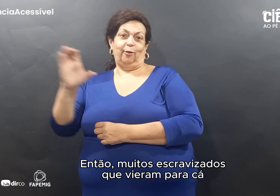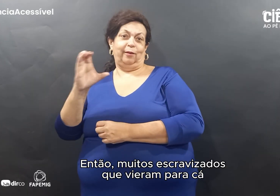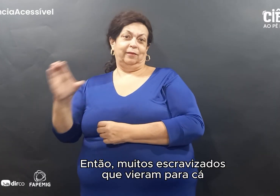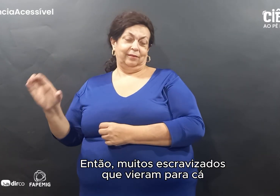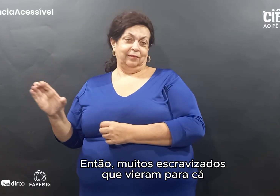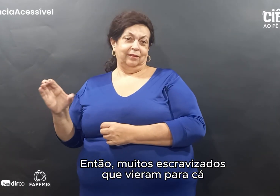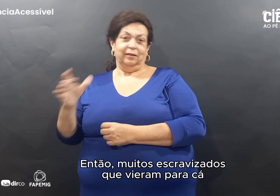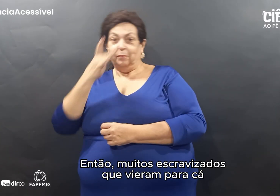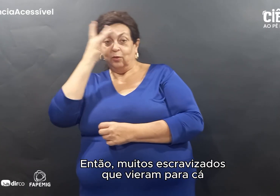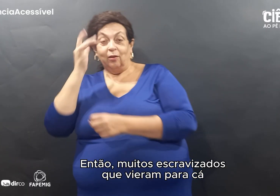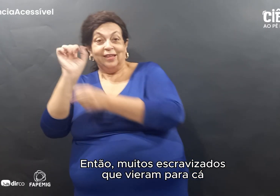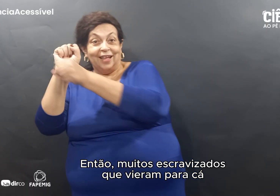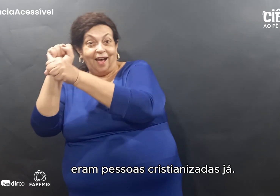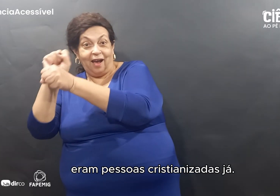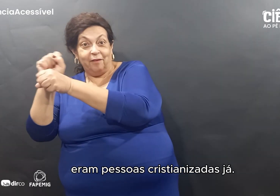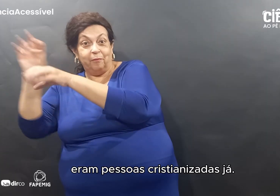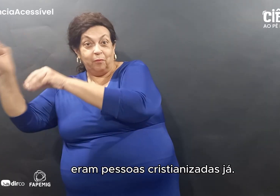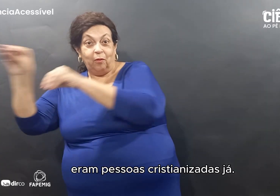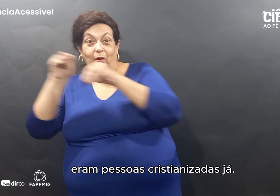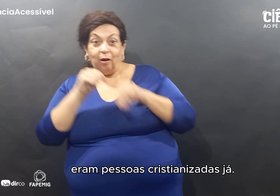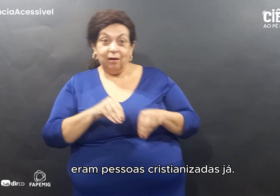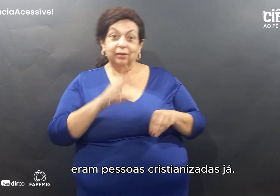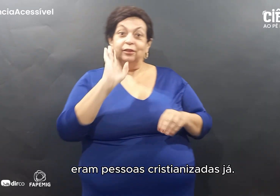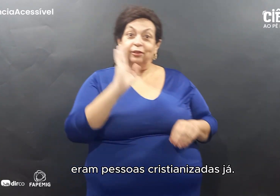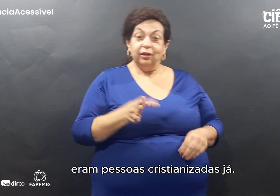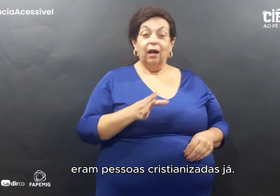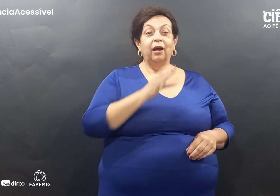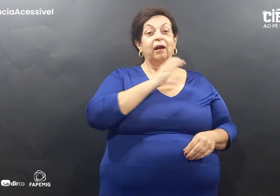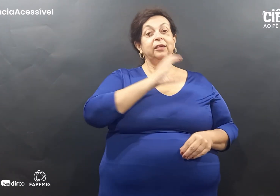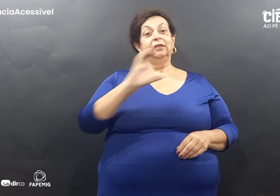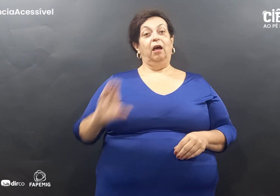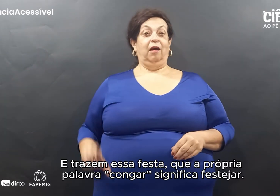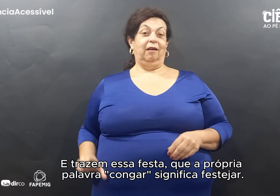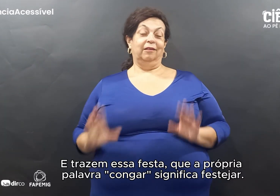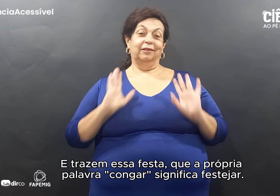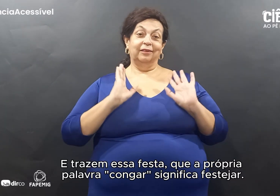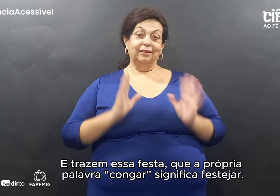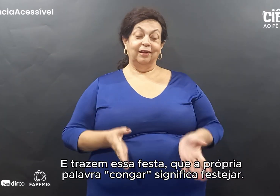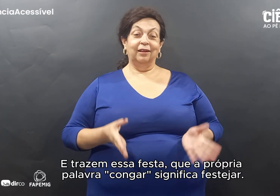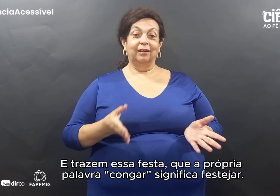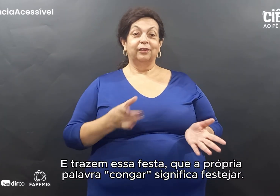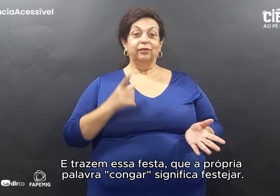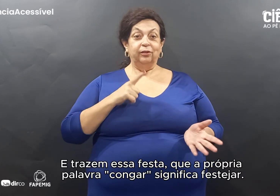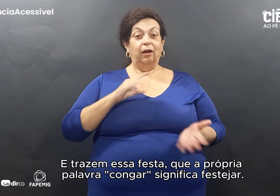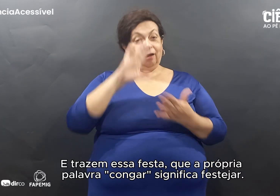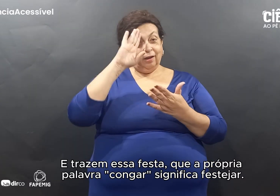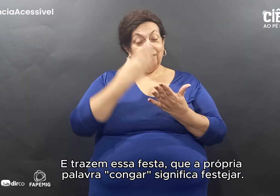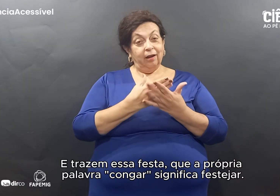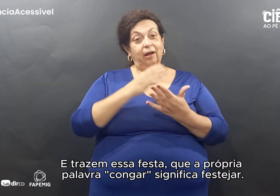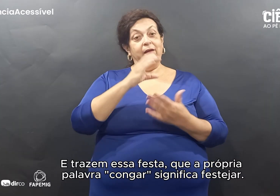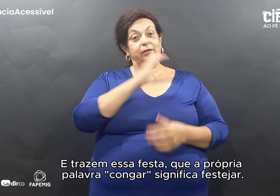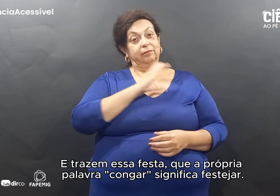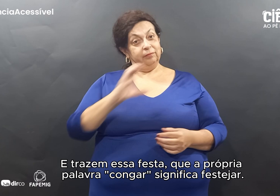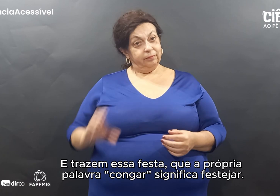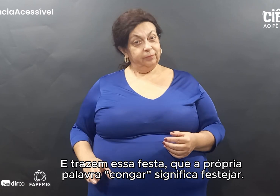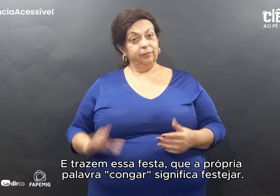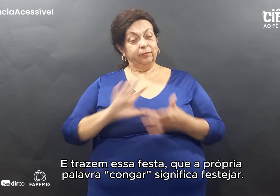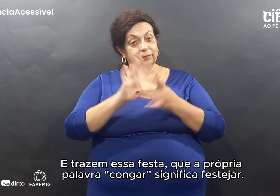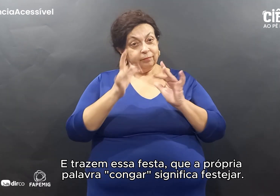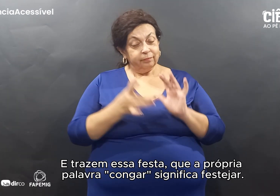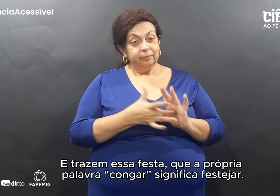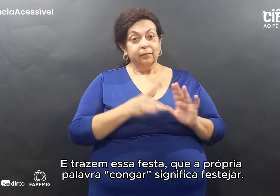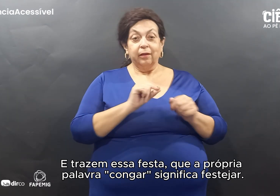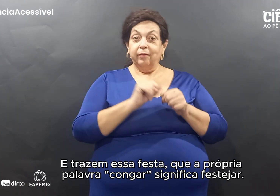muitos escravizados que vieram para cá eram pessoas cristianizadas já. E trazem essa festa que a